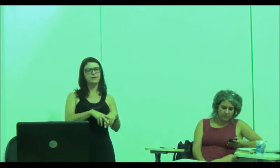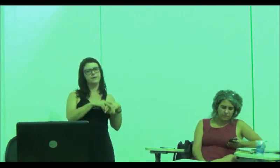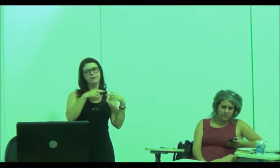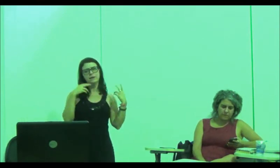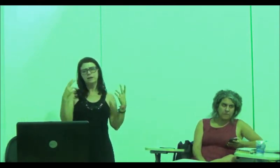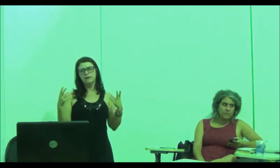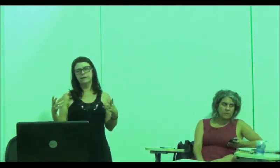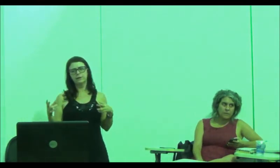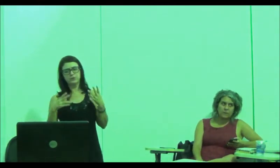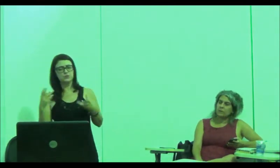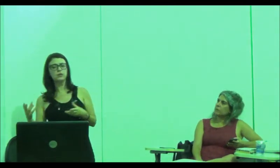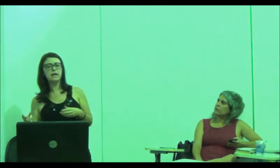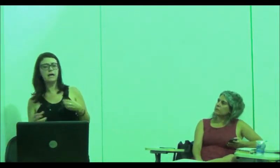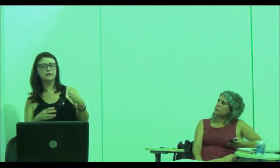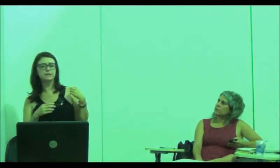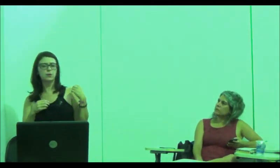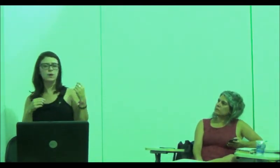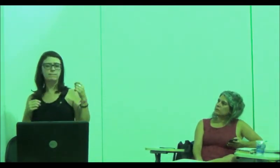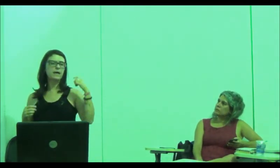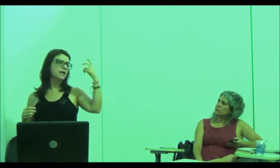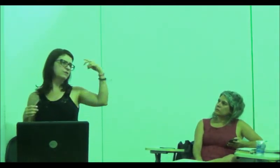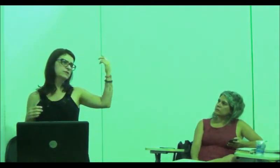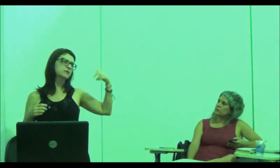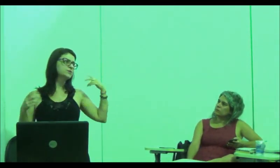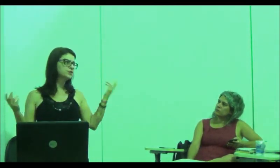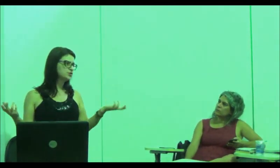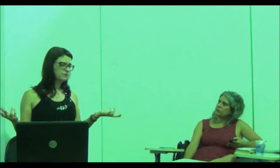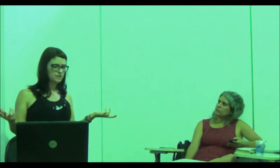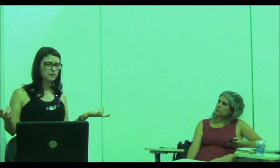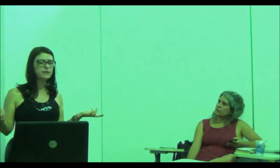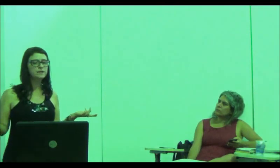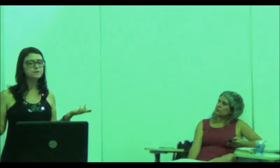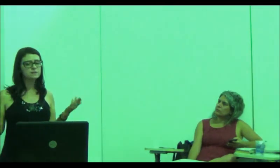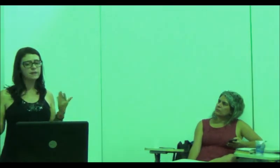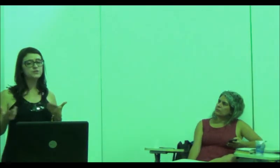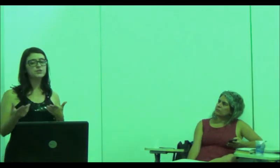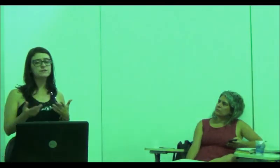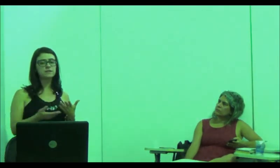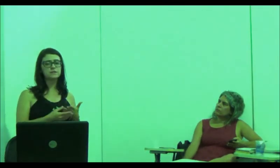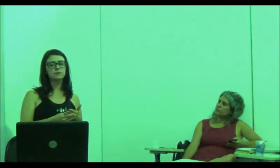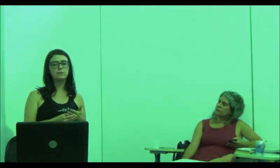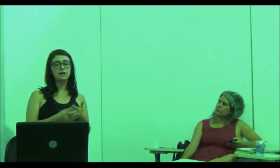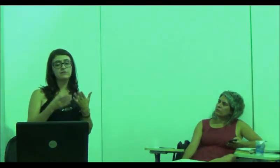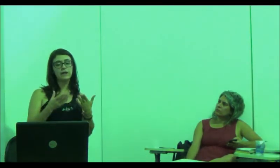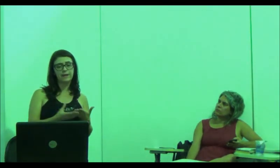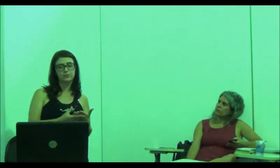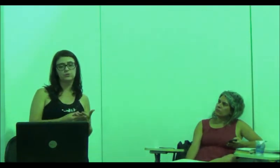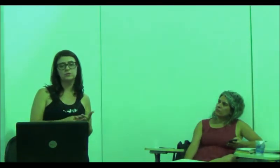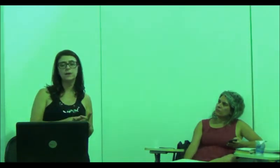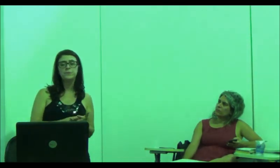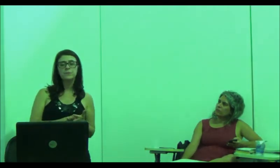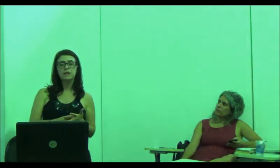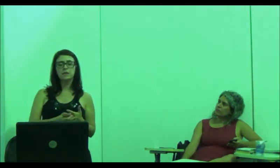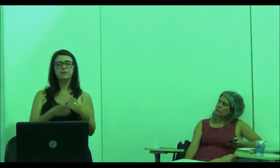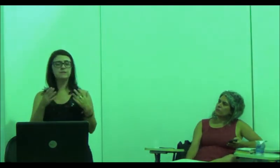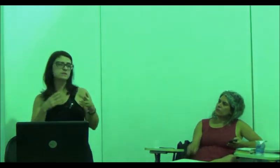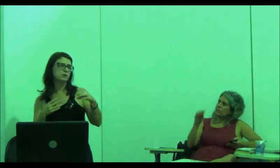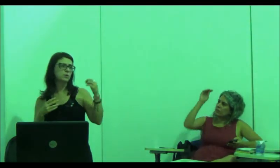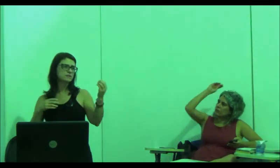ter, que eu preciso olhar, então palavras que estão escritas de várias maneiras. E aí tinha essa questão da palavra ethos, né? Que aparecia com